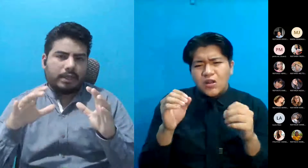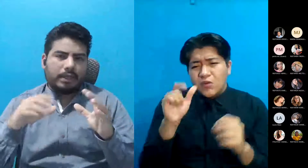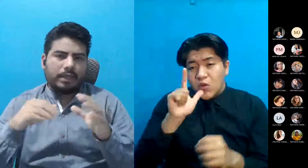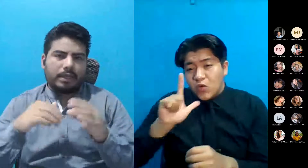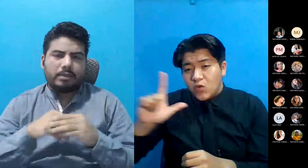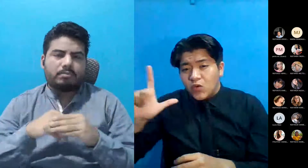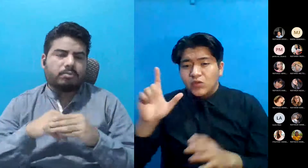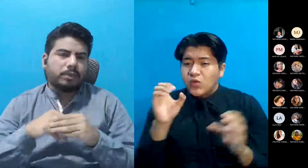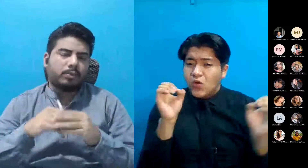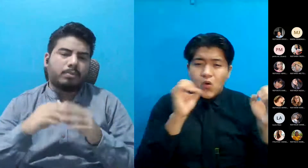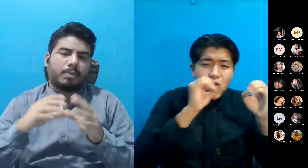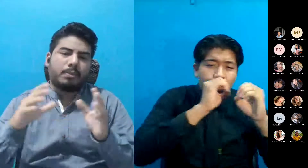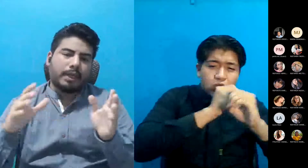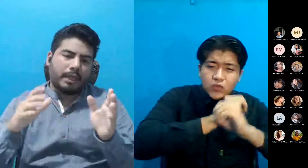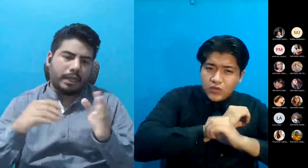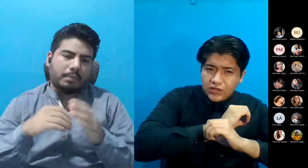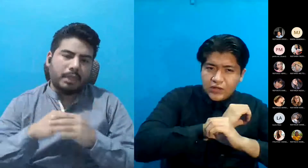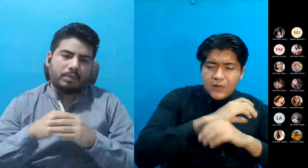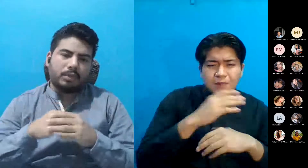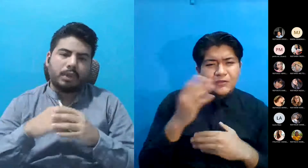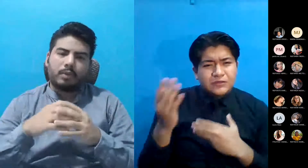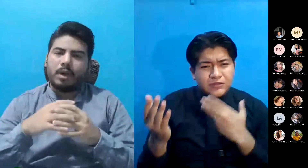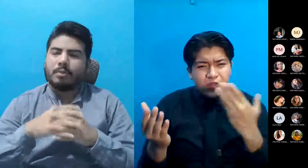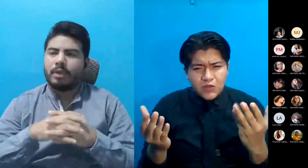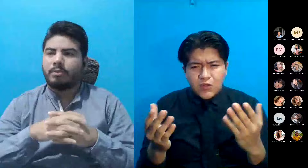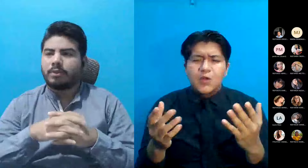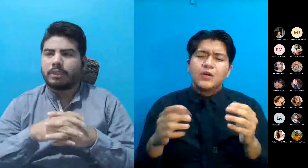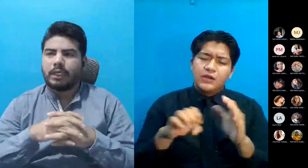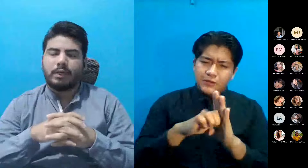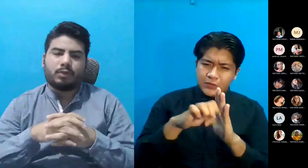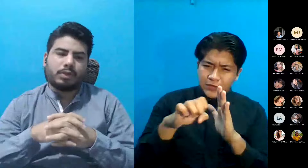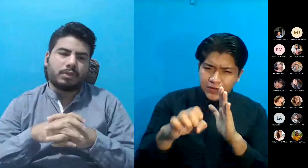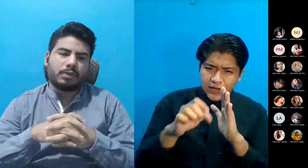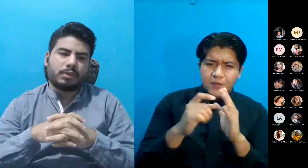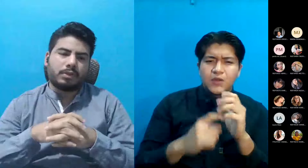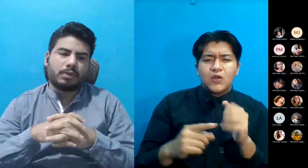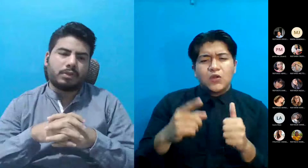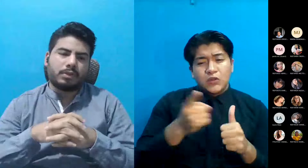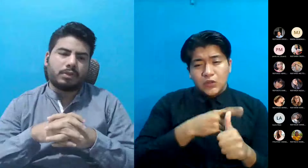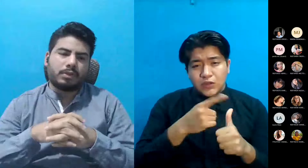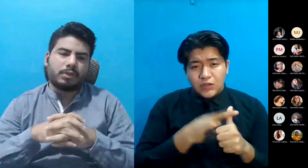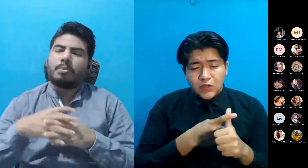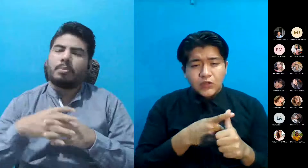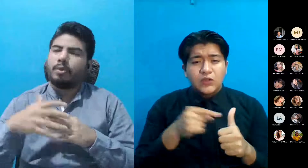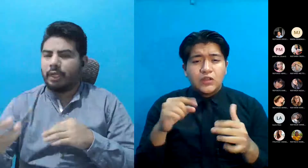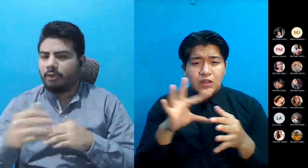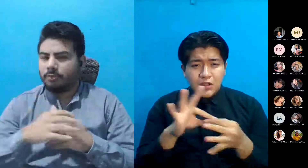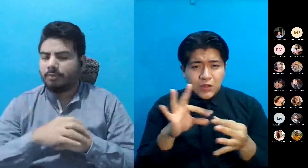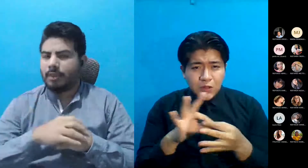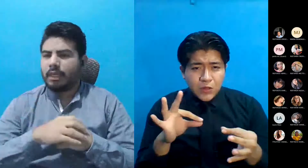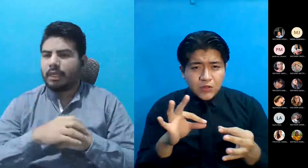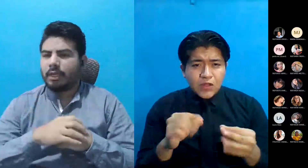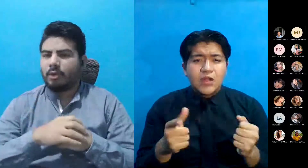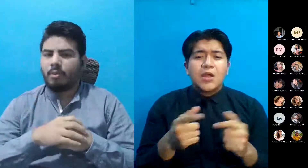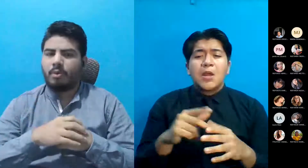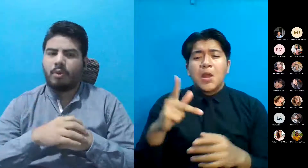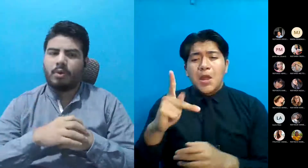Un, pues un primer elemento del cual podemos hacer alusión es Pedro Ponce de